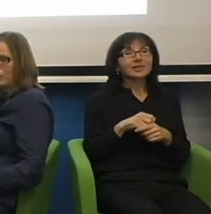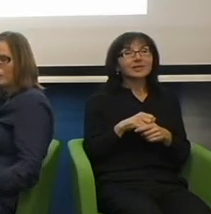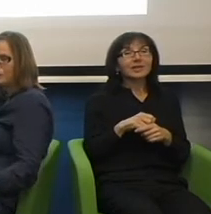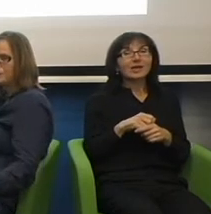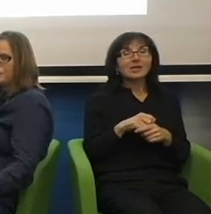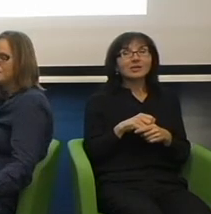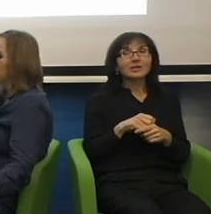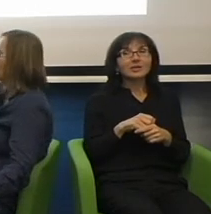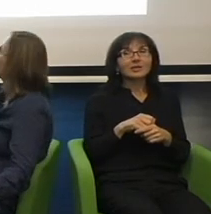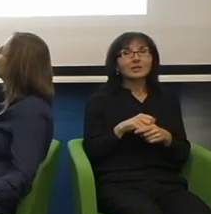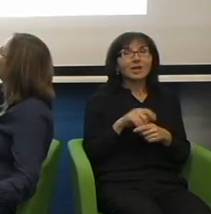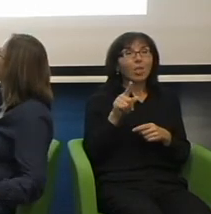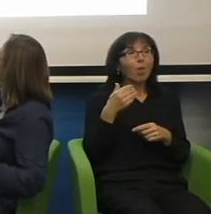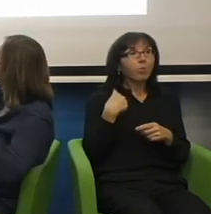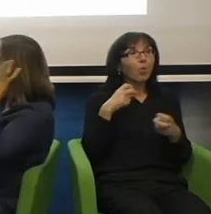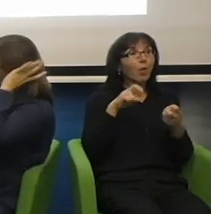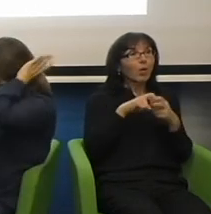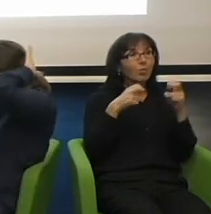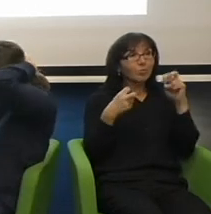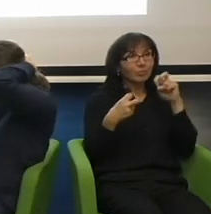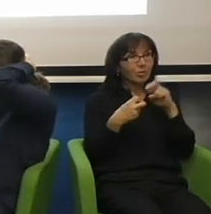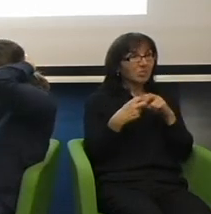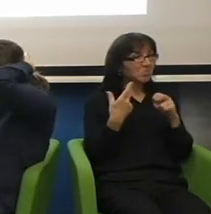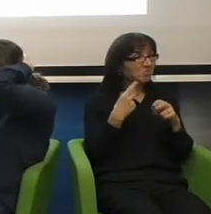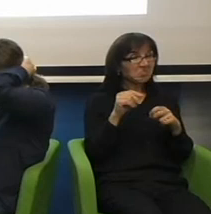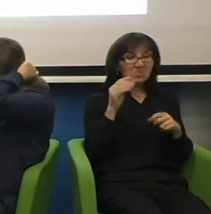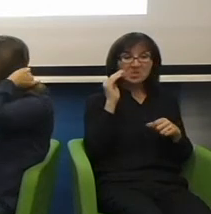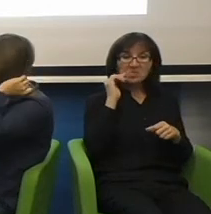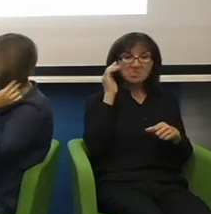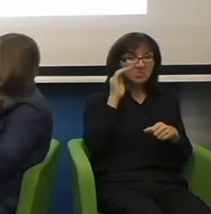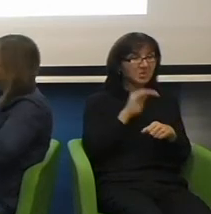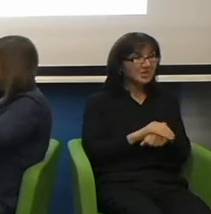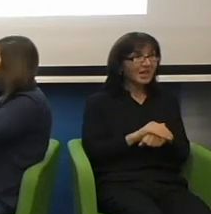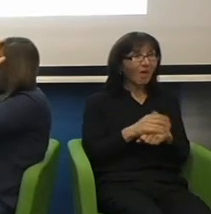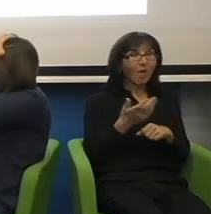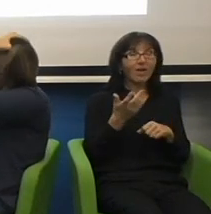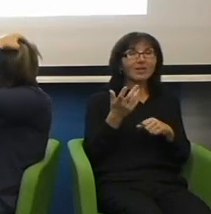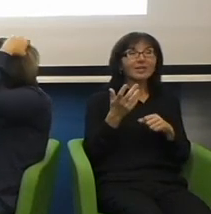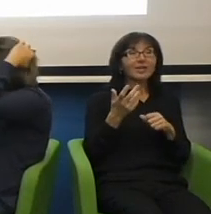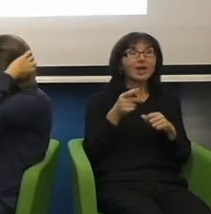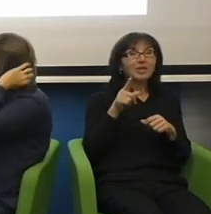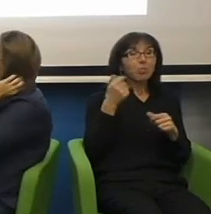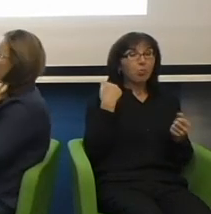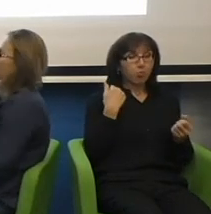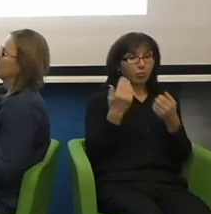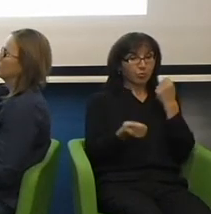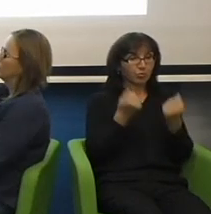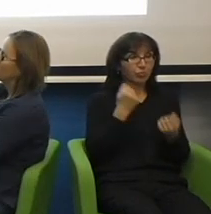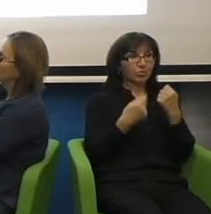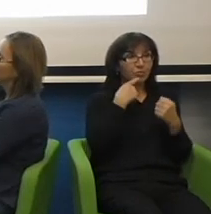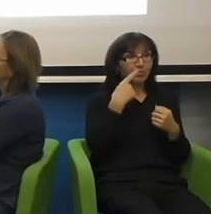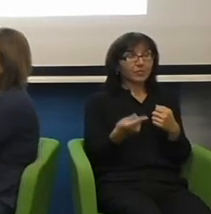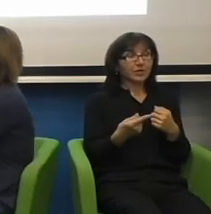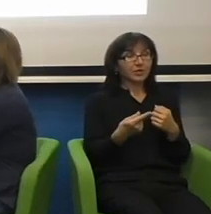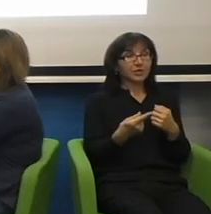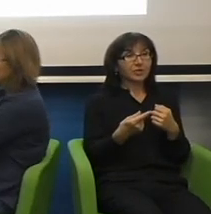Więc to był jej problem. Ona się nigdy tego nie przyznała. To też jest taka ciekawostka, że jej było trudno to powiedzieć,